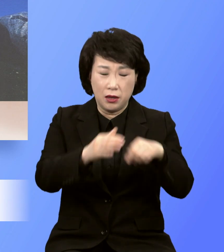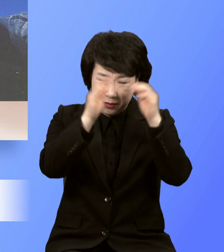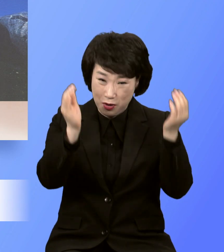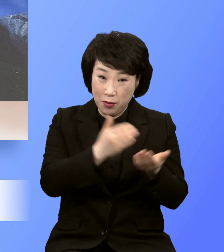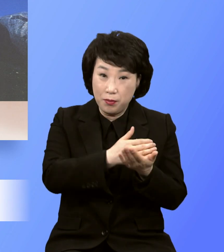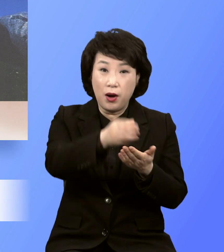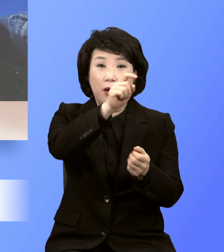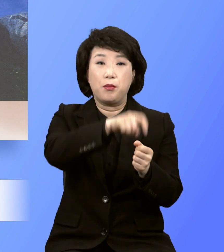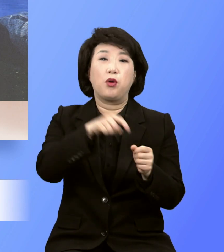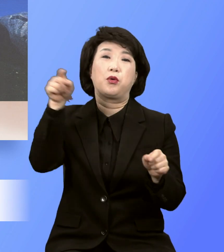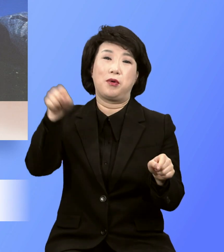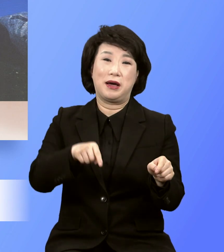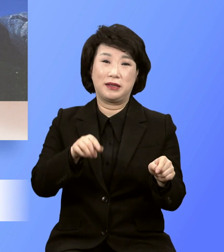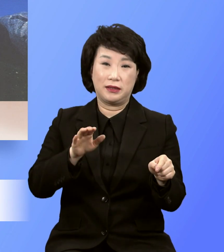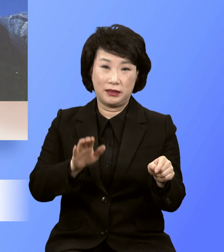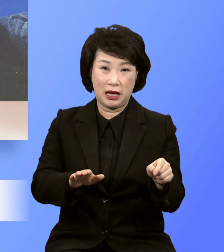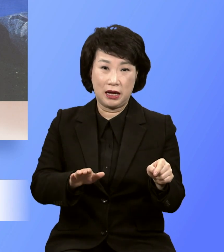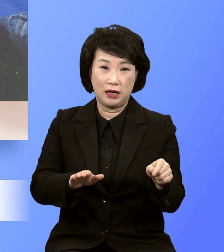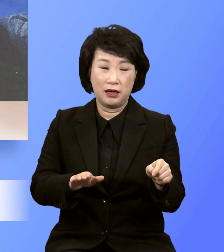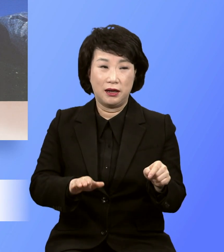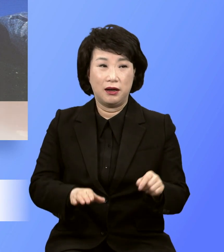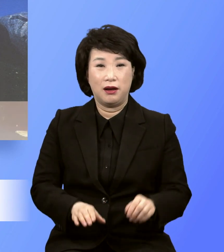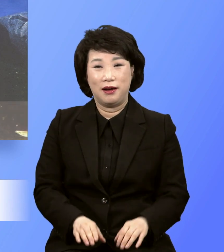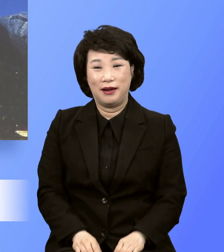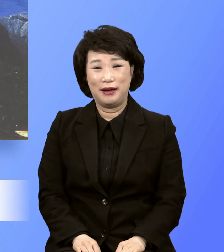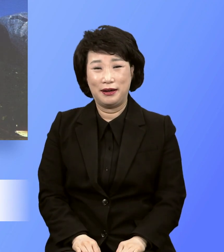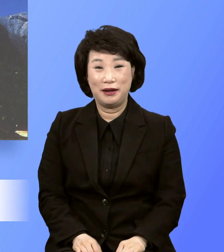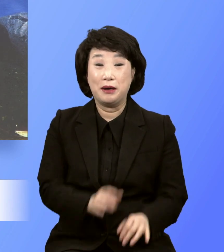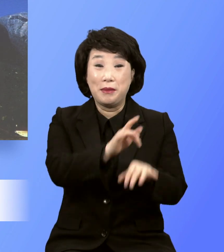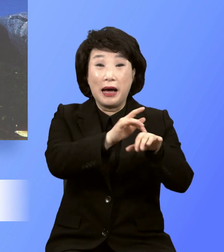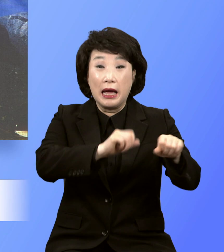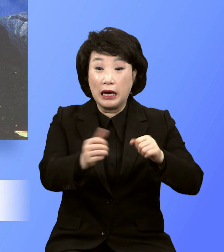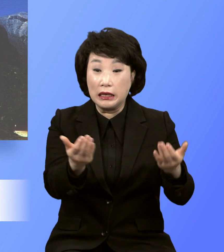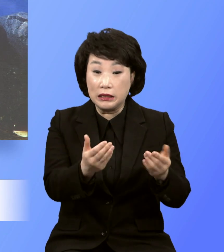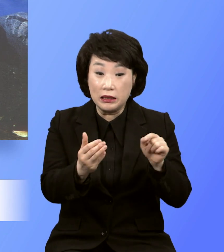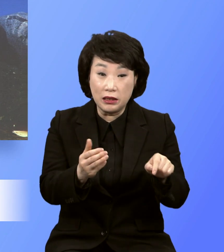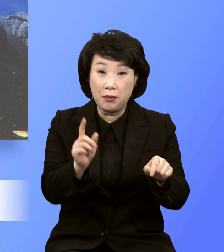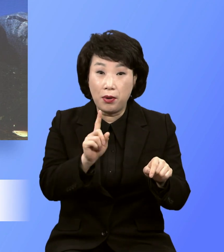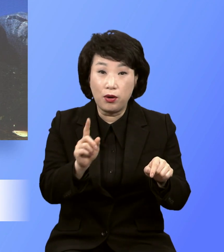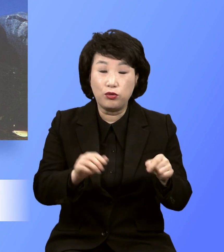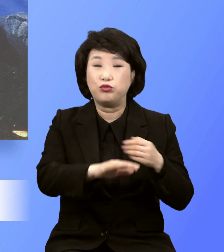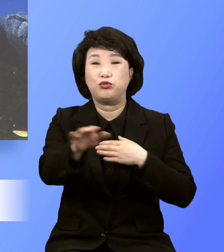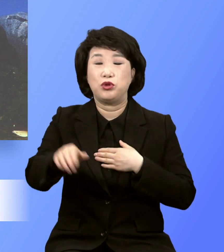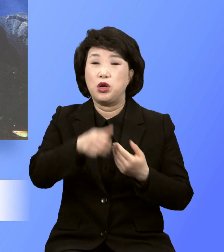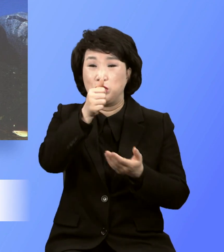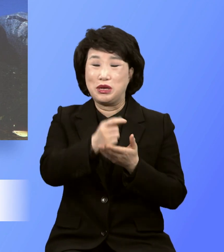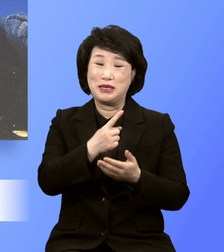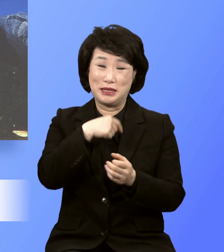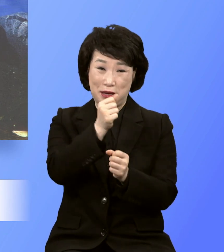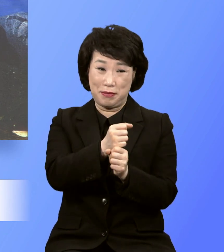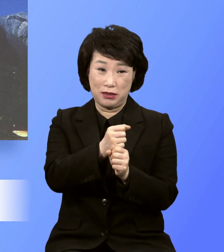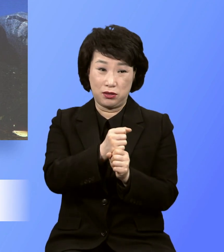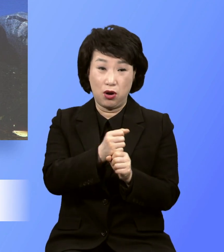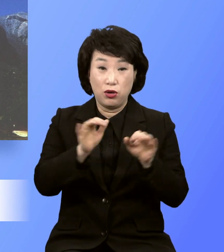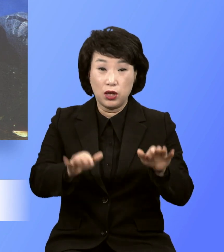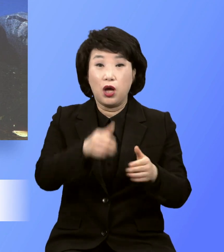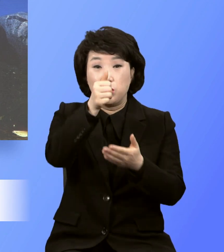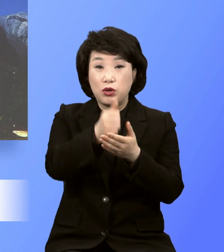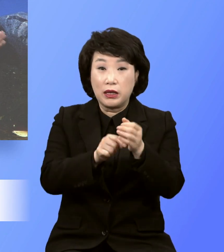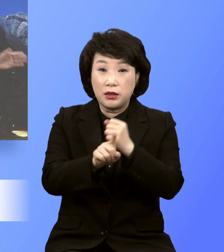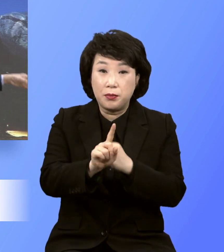마귀의 일을 멸하려 합니다. 마귀가 하는 일은 우리를 죄짓게 만드는데 죄가